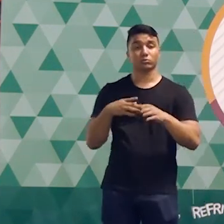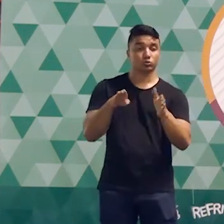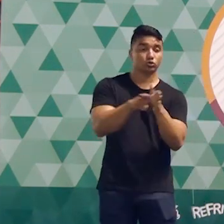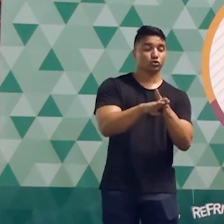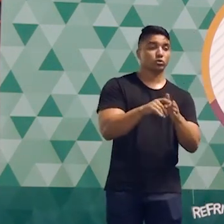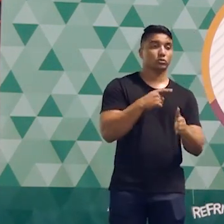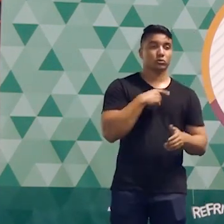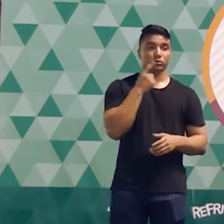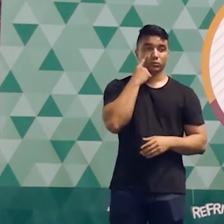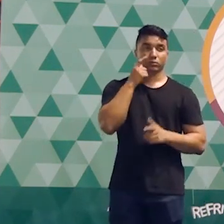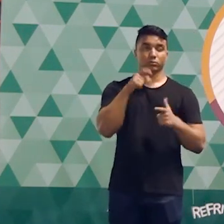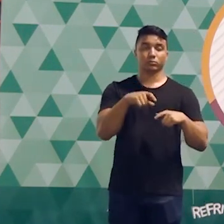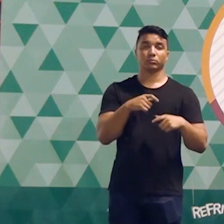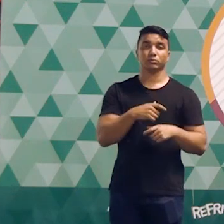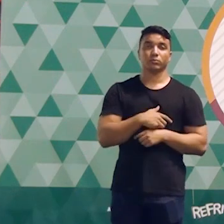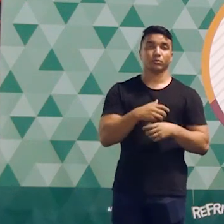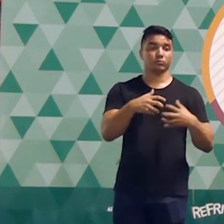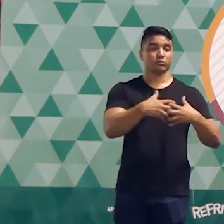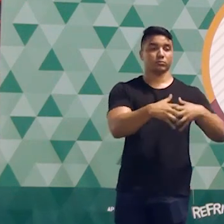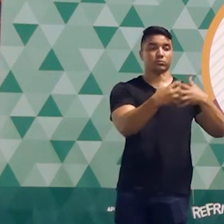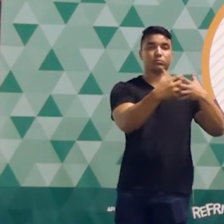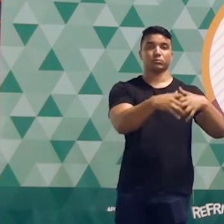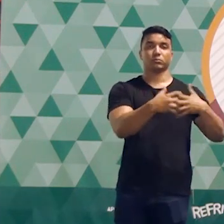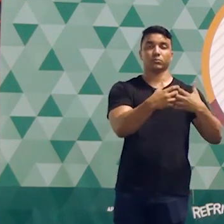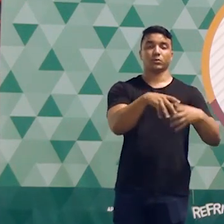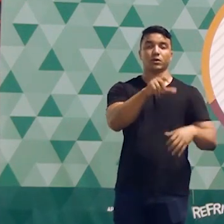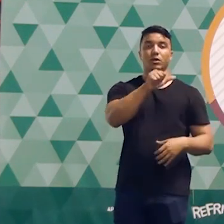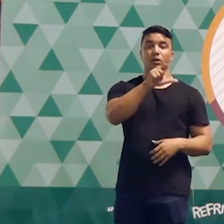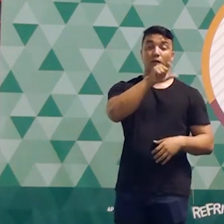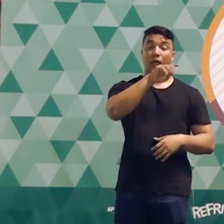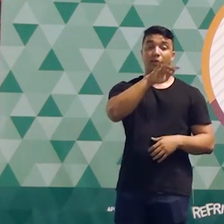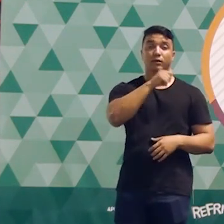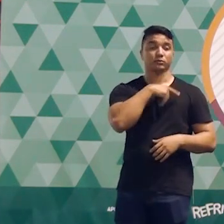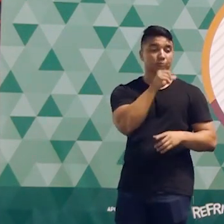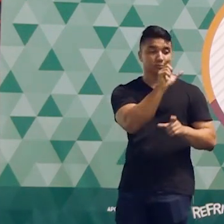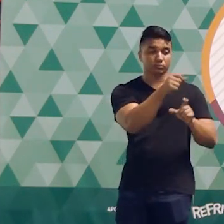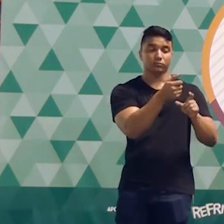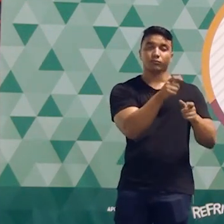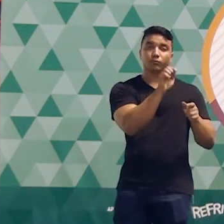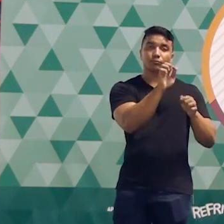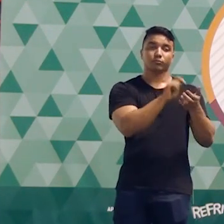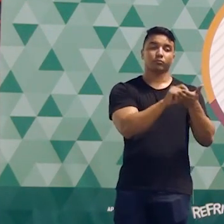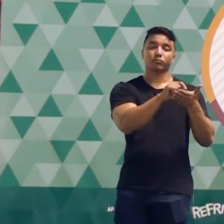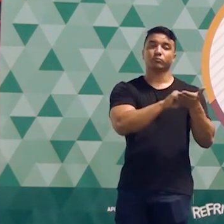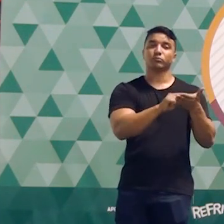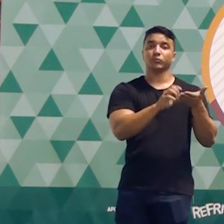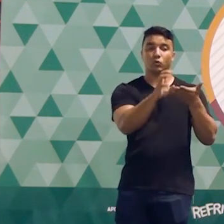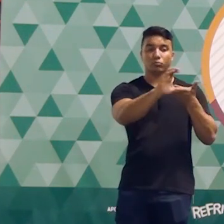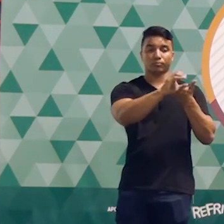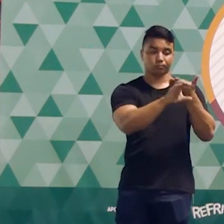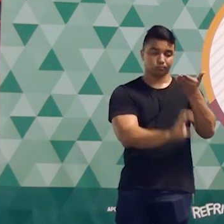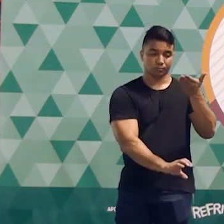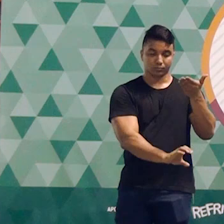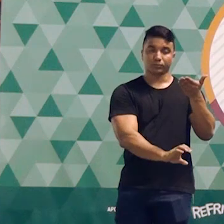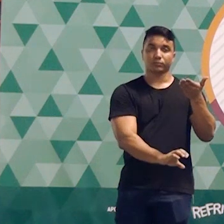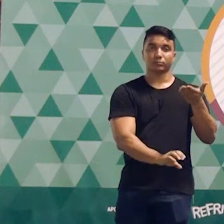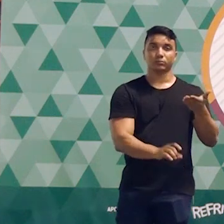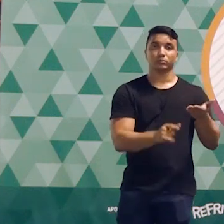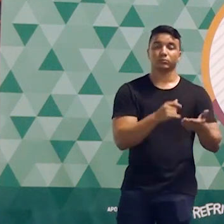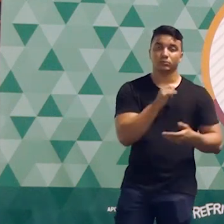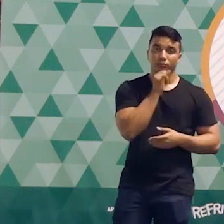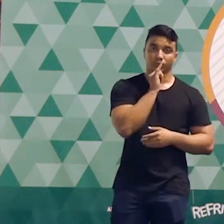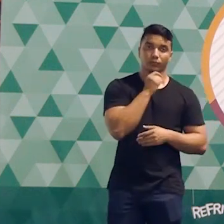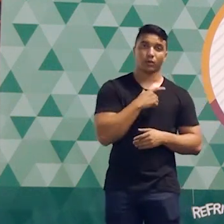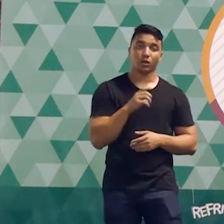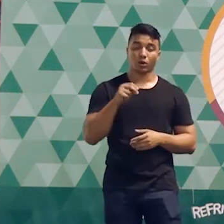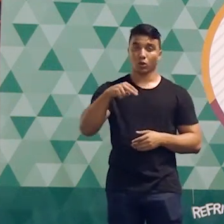chega num determinado lugar, tem uma máquina de latinha de Coca-Cola. Aí tu tá lá, vai pegar uma latinha de Coca-Cola. Só que tu tá